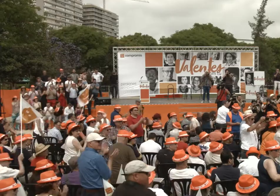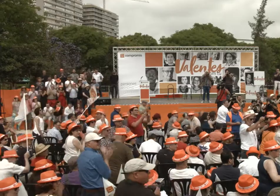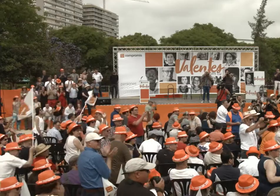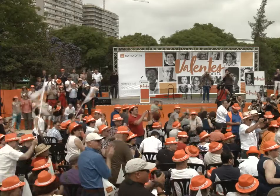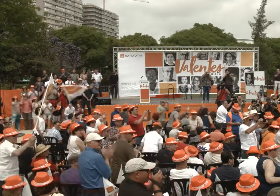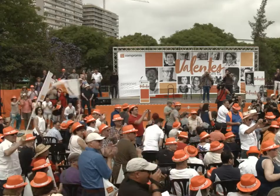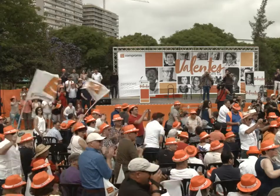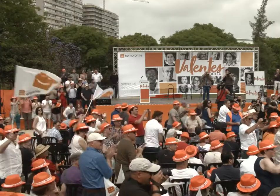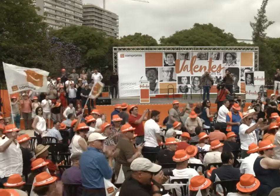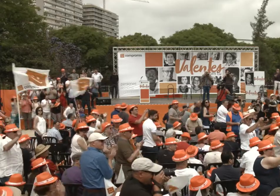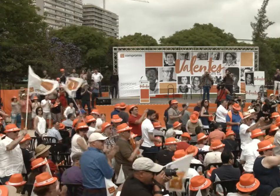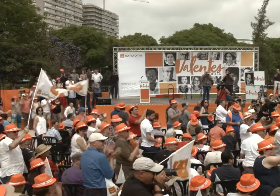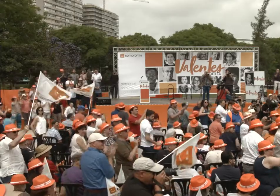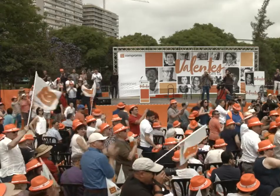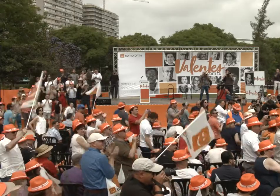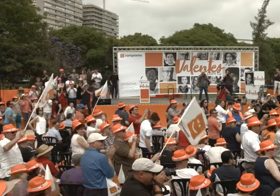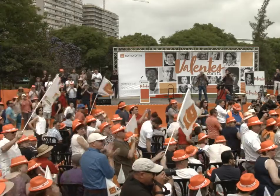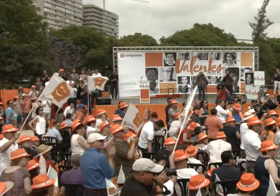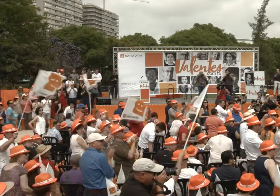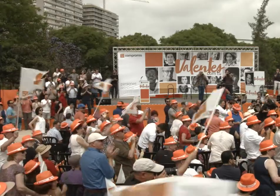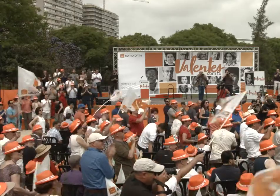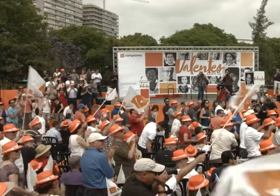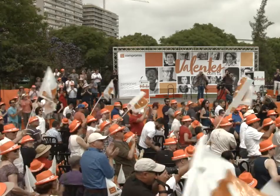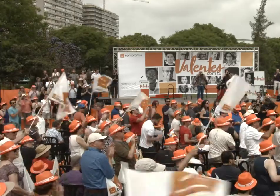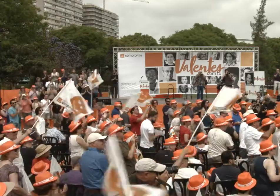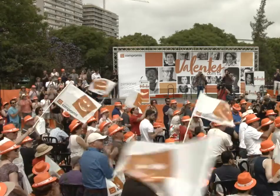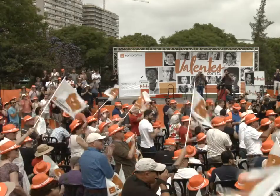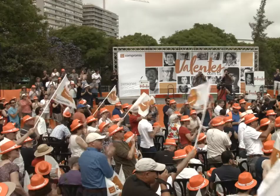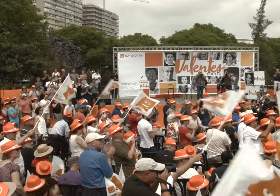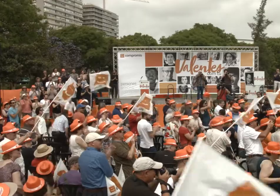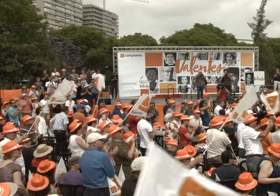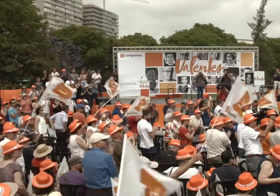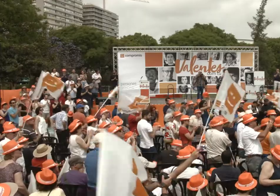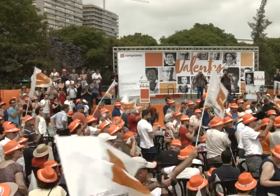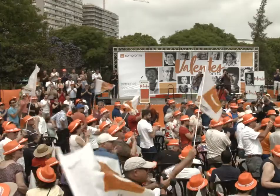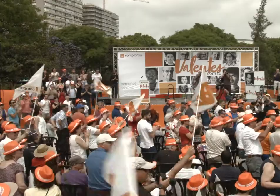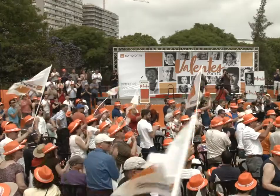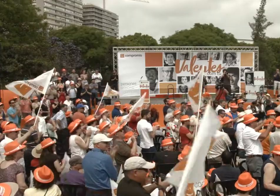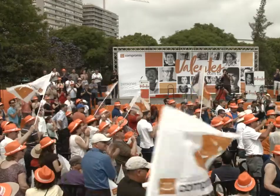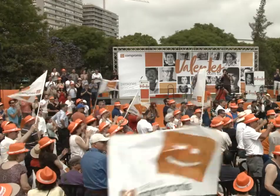Yeah!